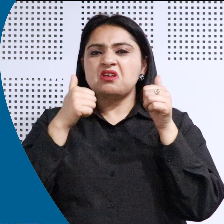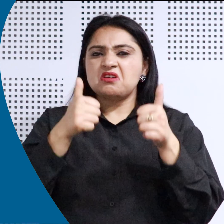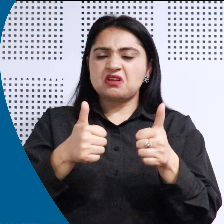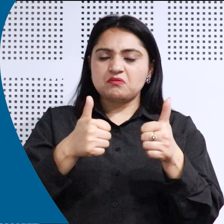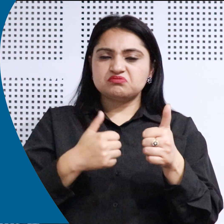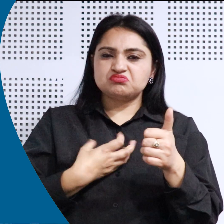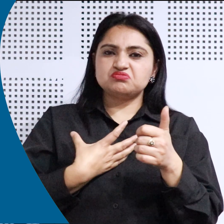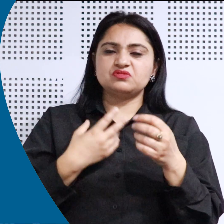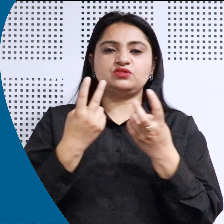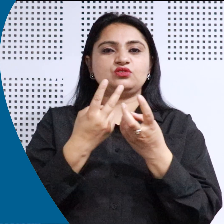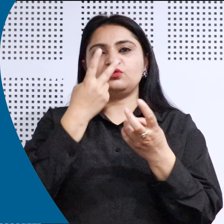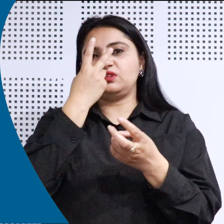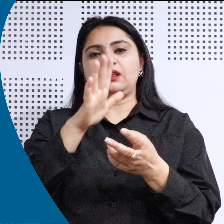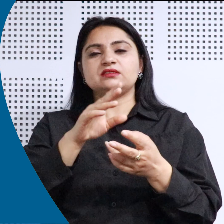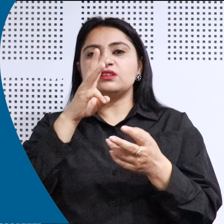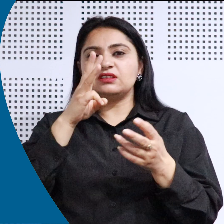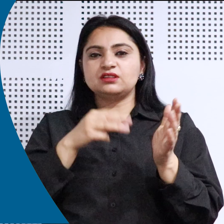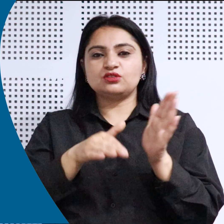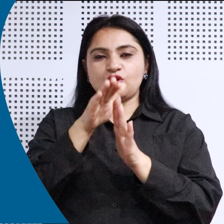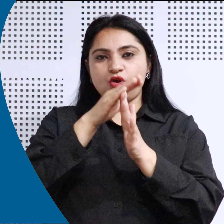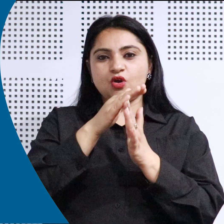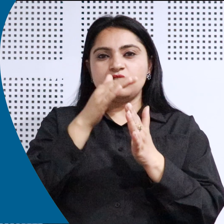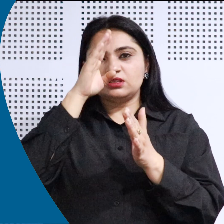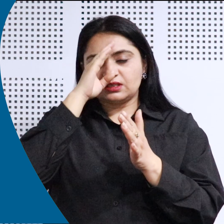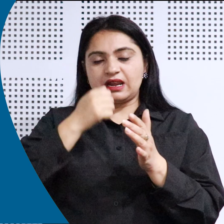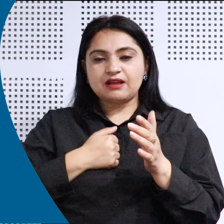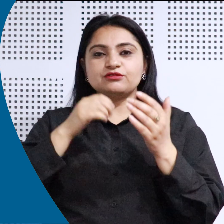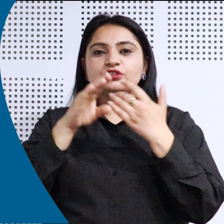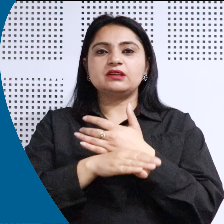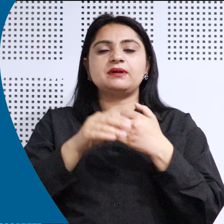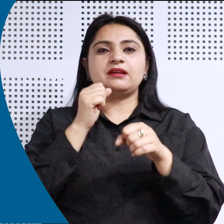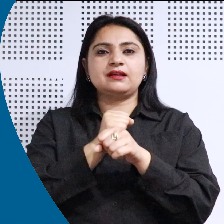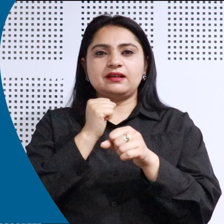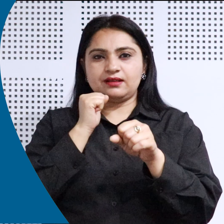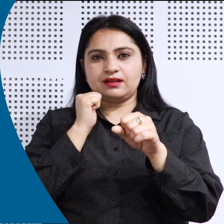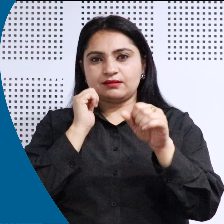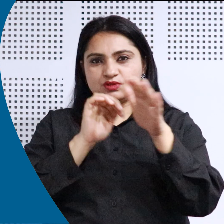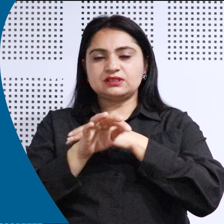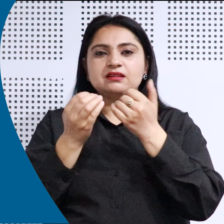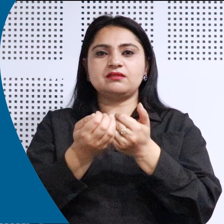छैन। यो तीनटै तहका सरकारले आफ्नो आफ्नो ढङ्गबाट चाहिँ कार्यक्रमहरू सञ्चालन गर्ने, बजेट विनियोजन लगायतको।